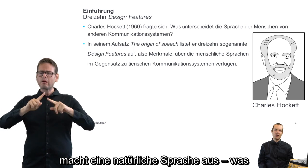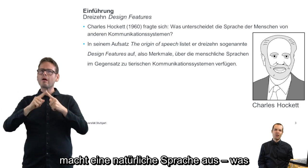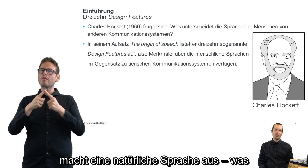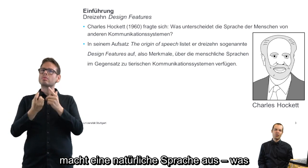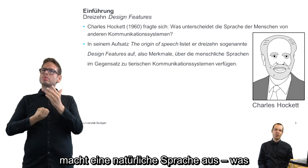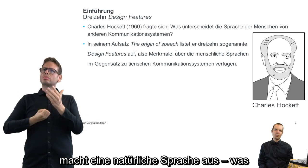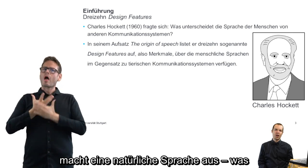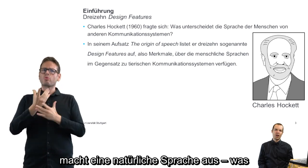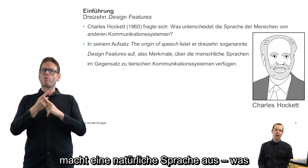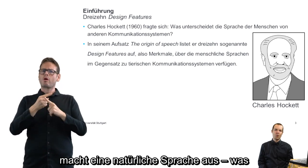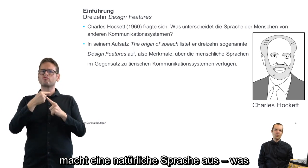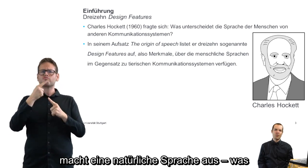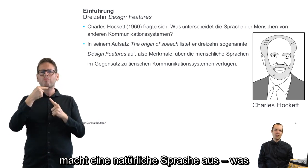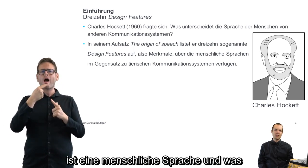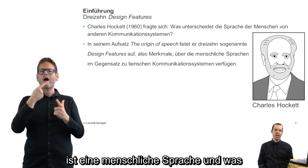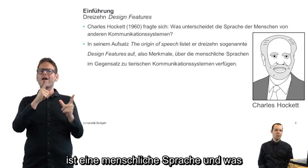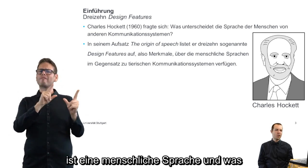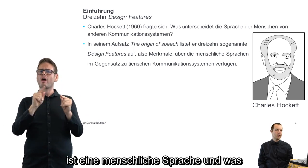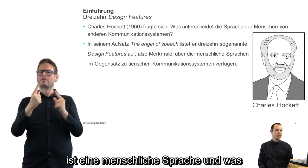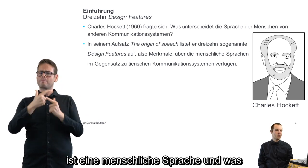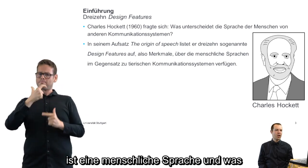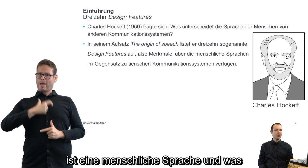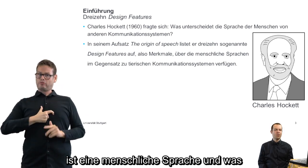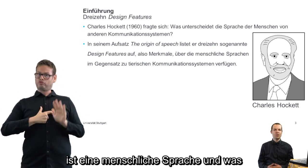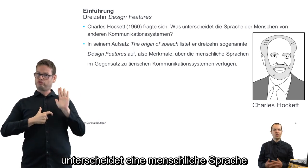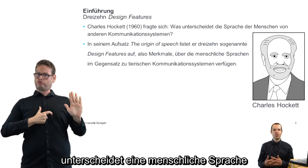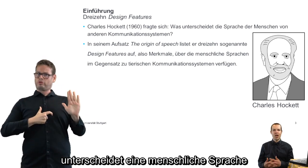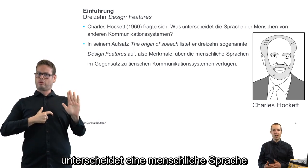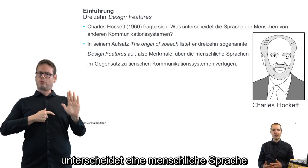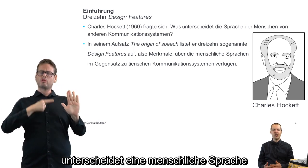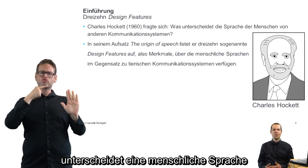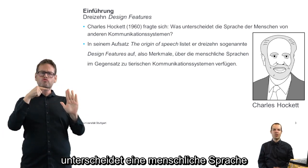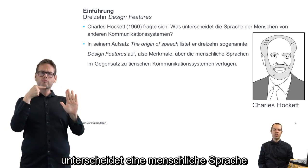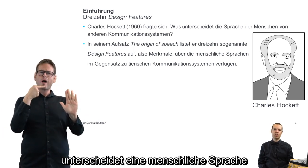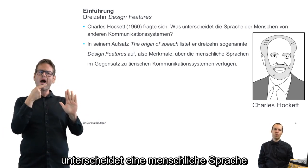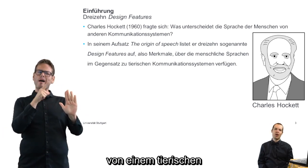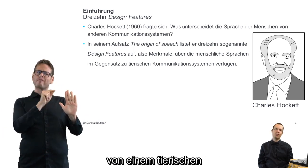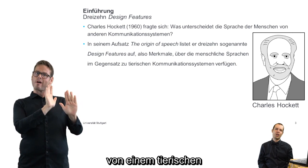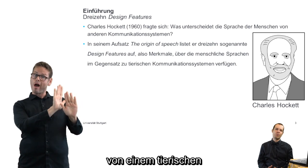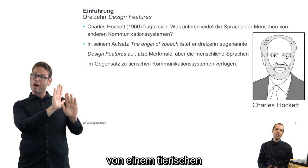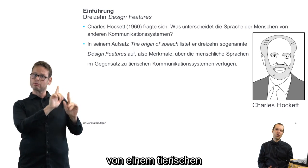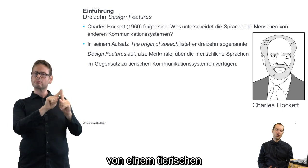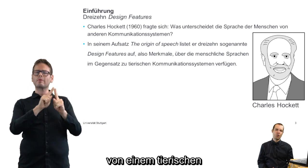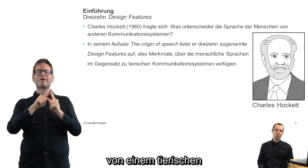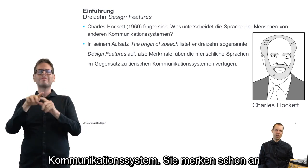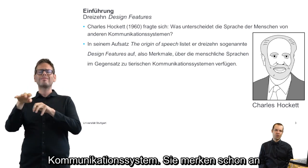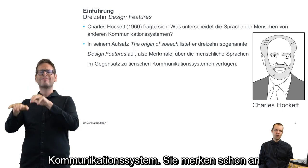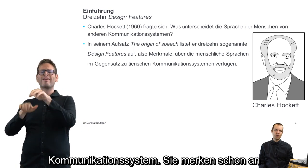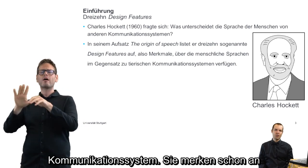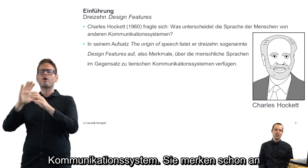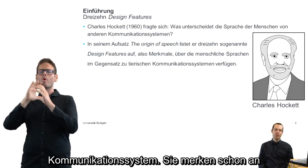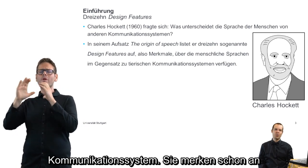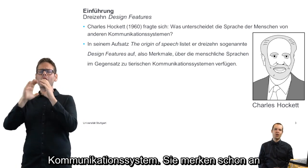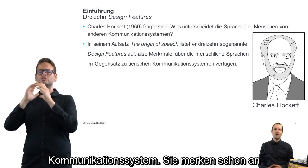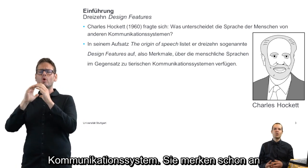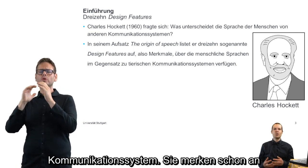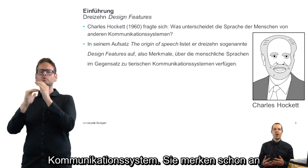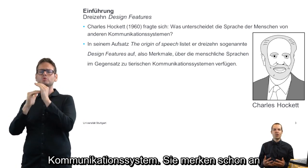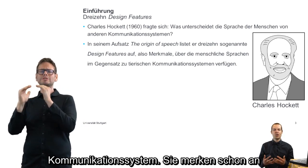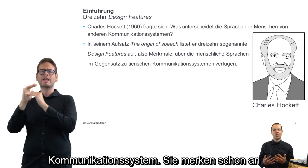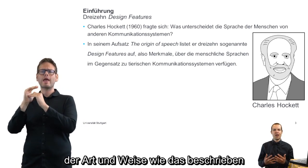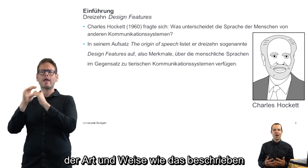macht eine natürliche Sprache aus, was ist eine menschliche Sprache und was unterscheidet eine menschliche Sprache von einem tierischen Kommunikationssystem.